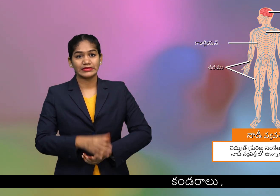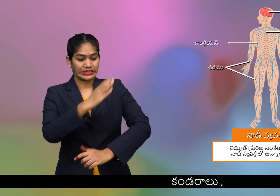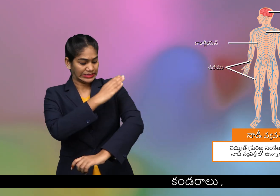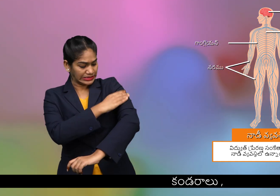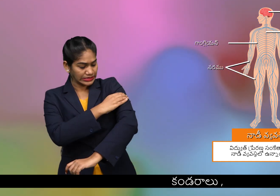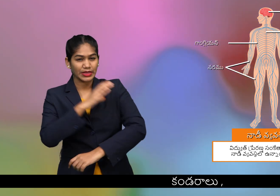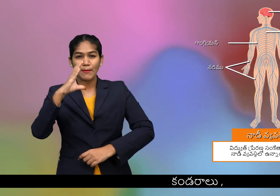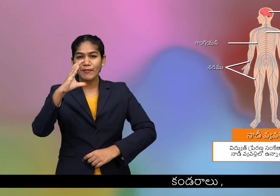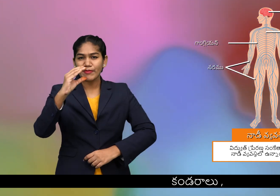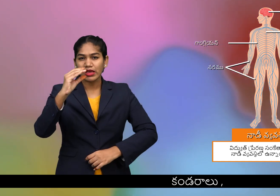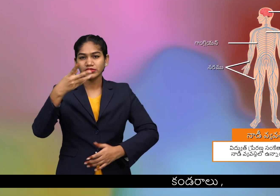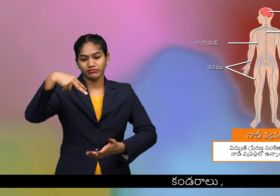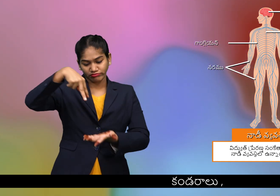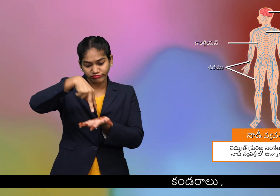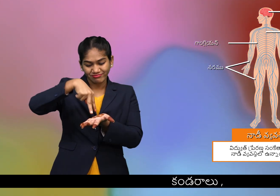కండరాలు